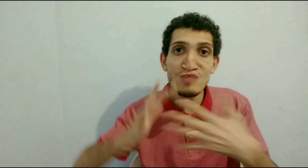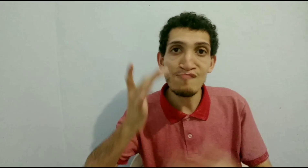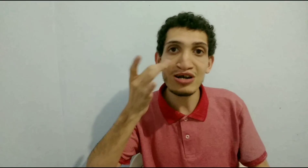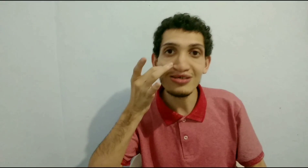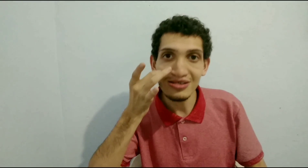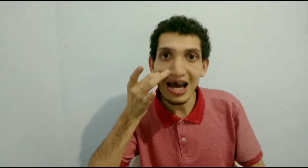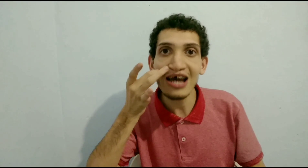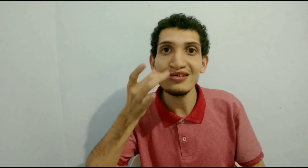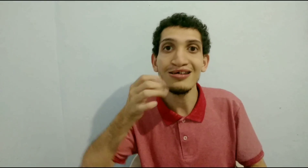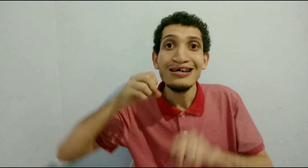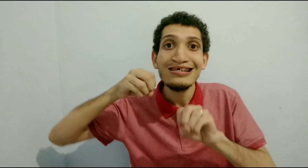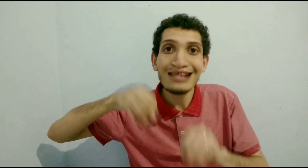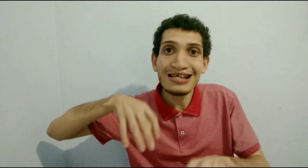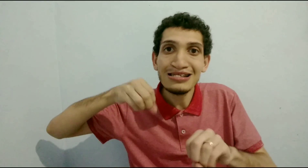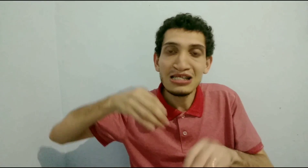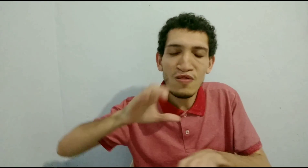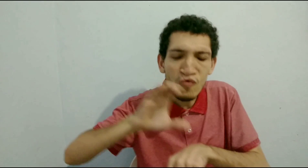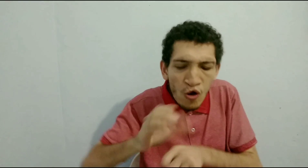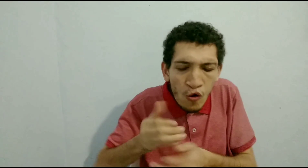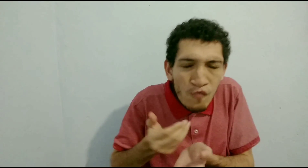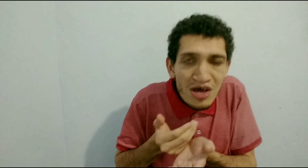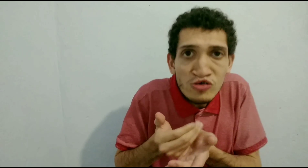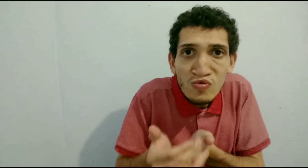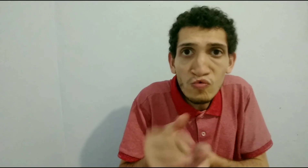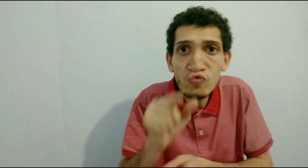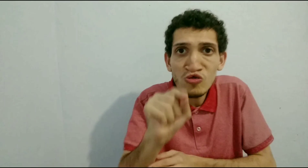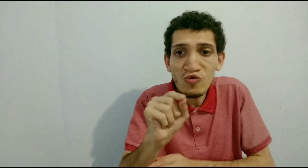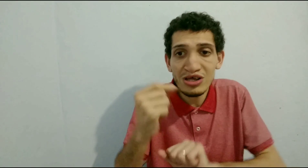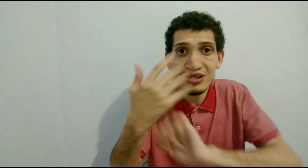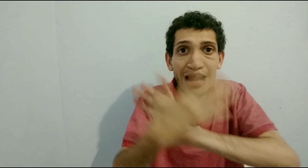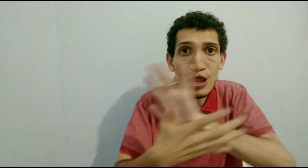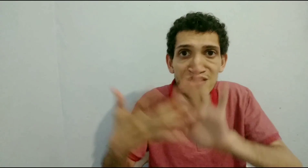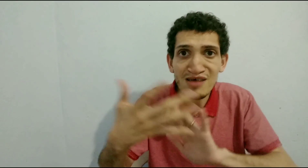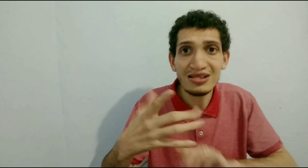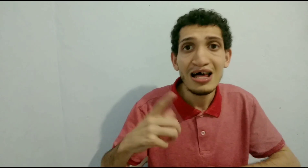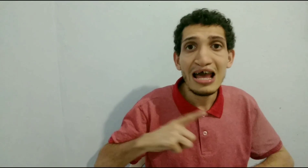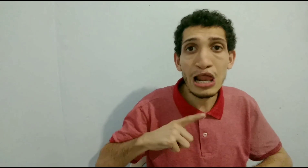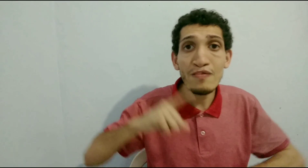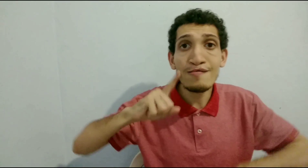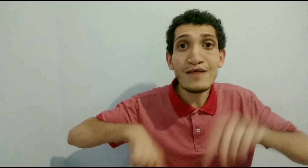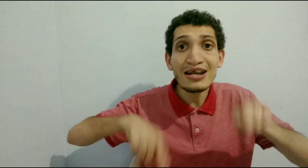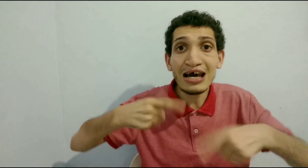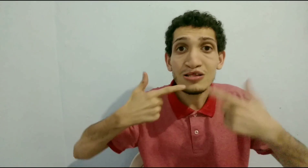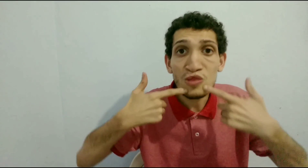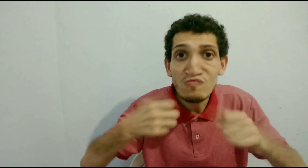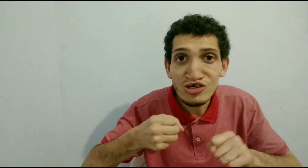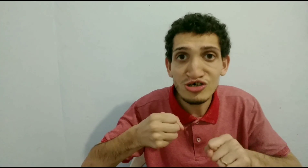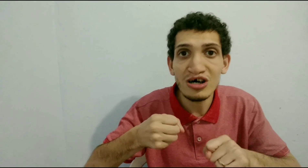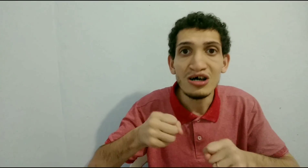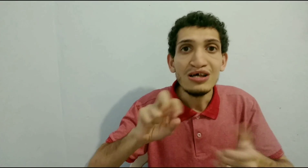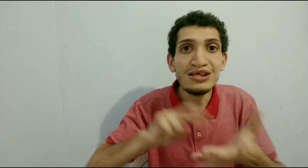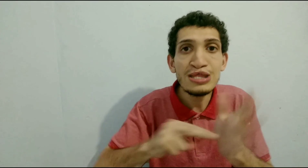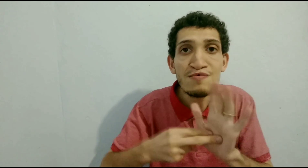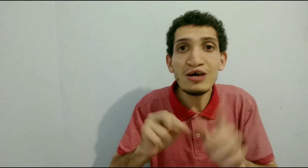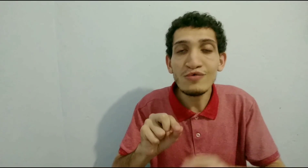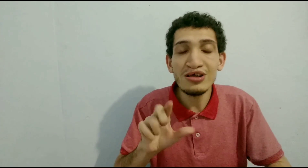livras presenciais, já ensina, no começo do curso, quê? Que a livra, ela tem uma variação linguística. Significa o quê?